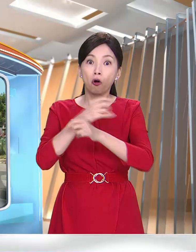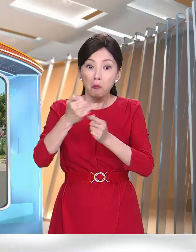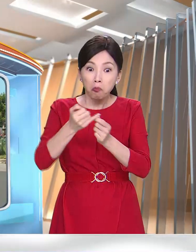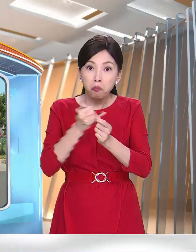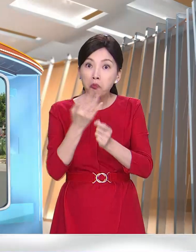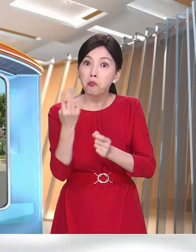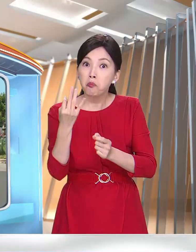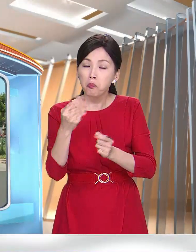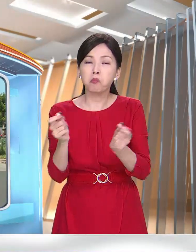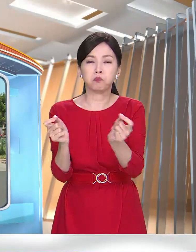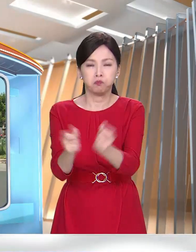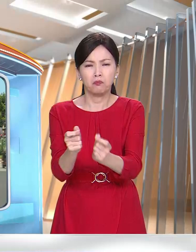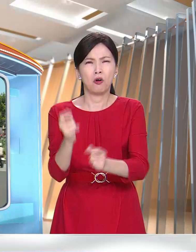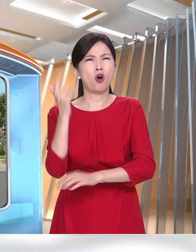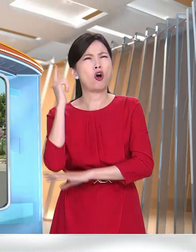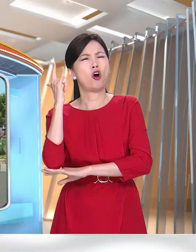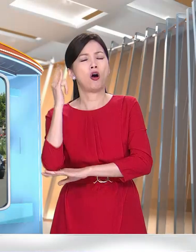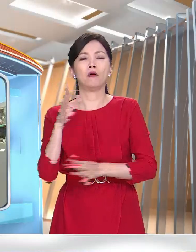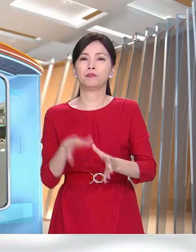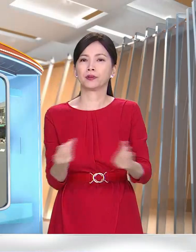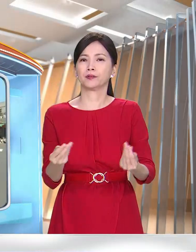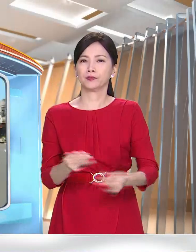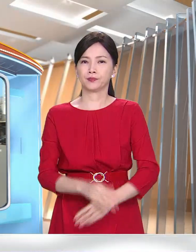少等候时间。